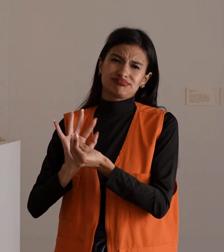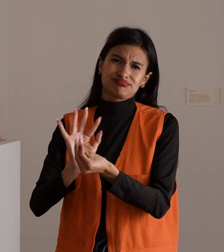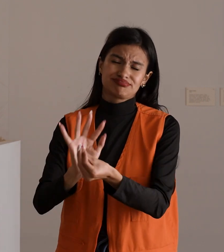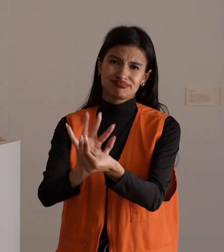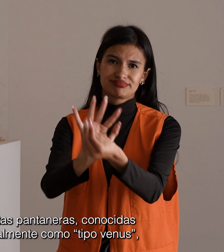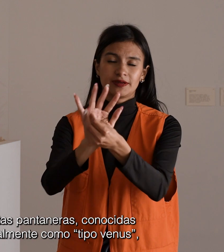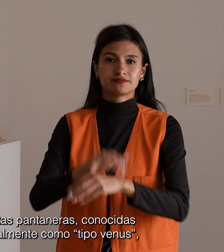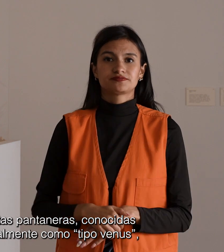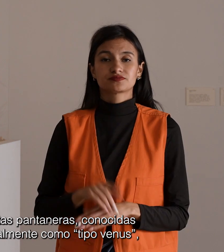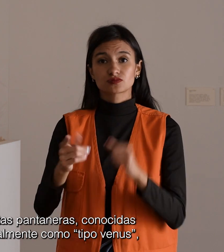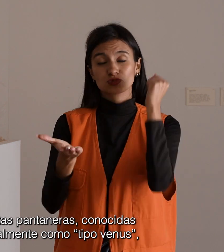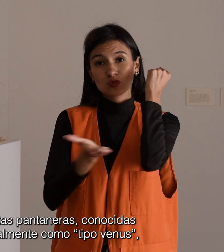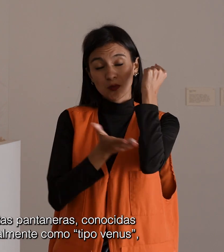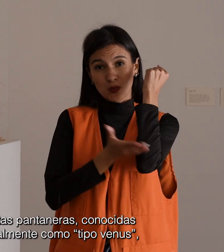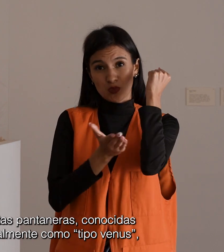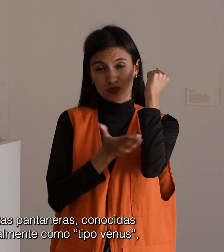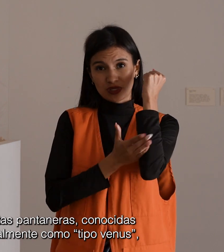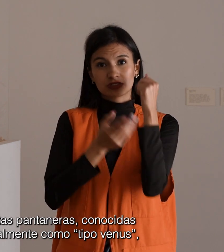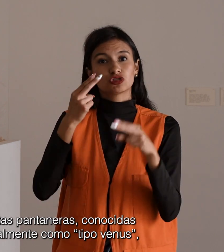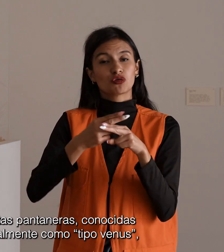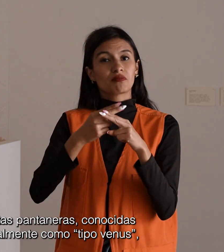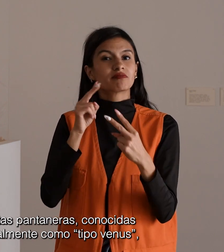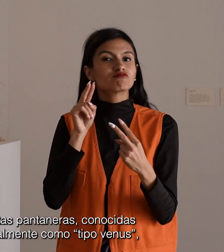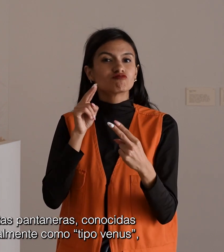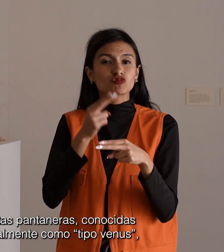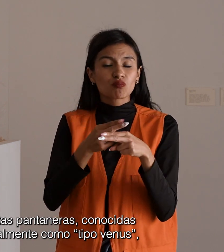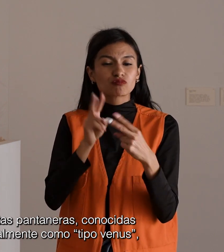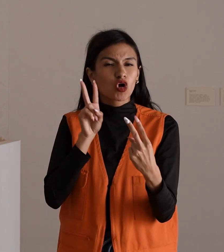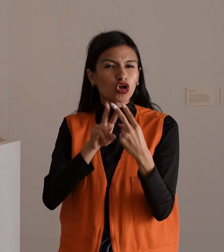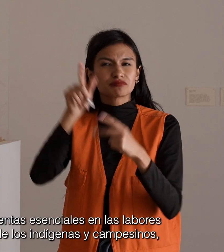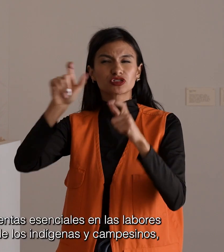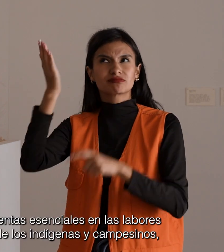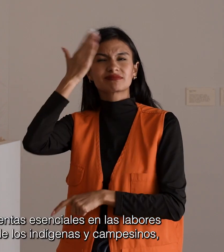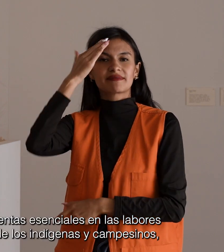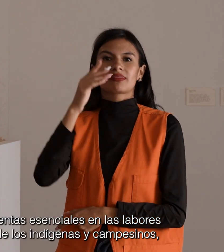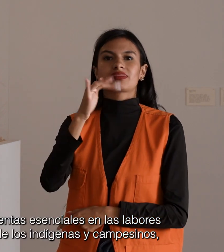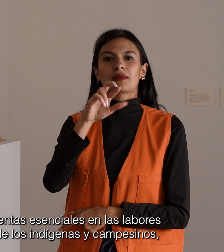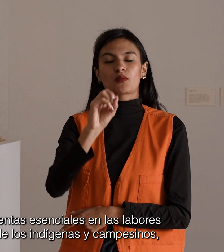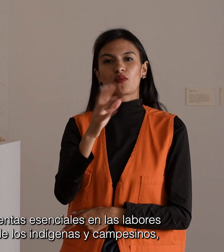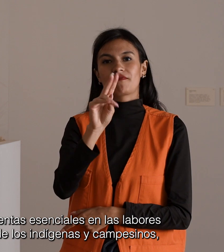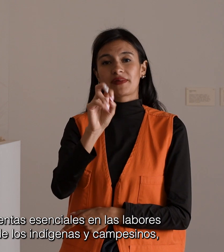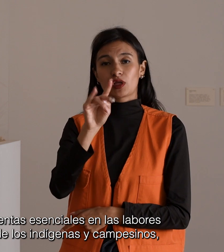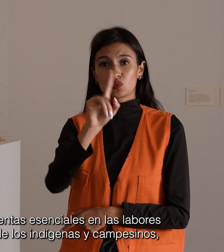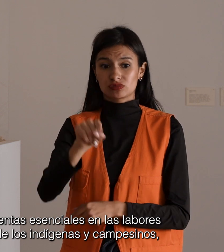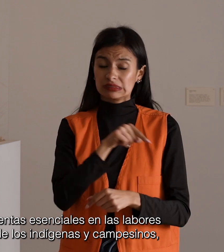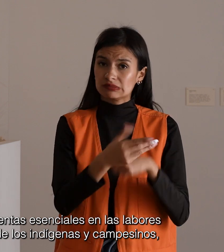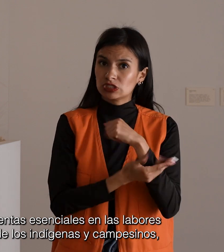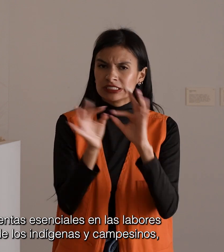las botas pantaneras conocidas coloquialmente como tipo Venus son herramientas esenciales en las labores cotidianas de